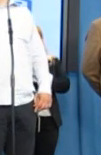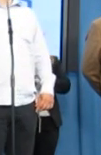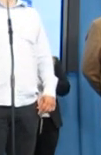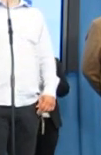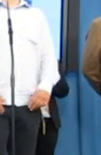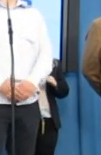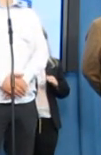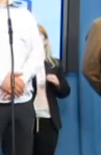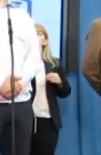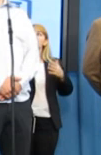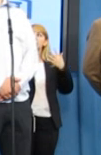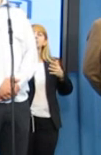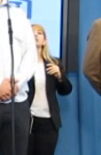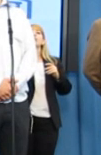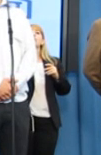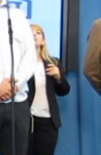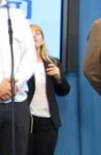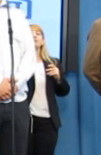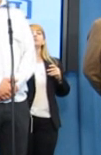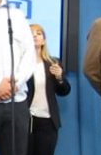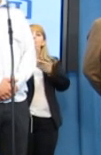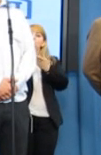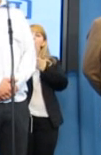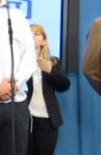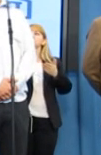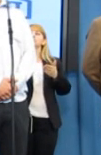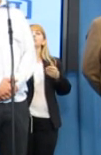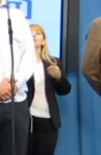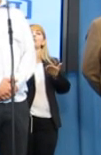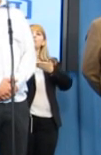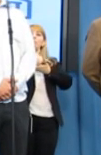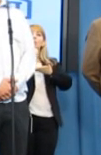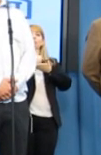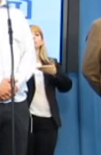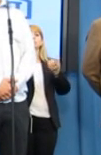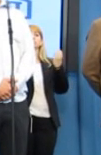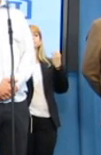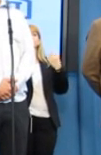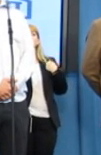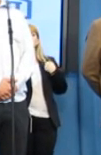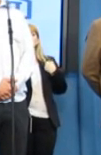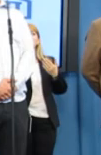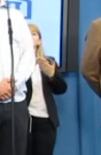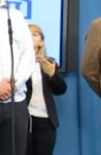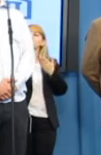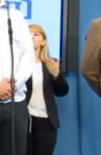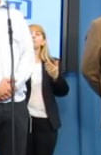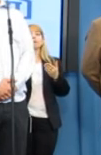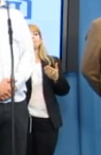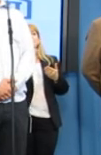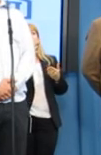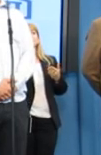Andrzejowi również udzielaliście państwo pomocy prawnej, jeżeli dobrze rozumiem, jeżeli dobrze pamiętam. Jak